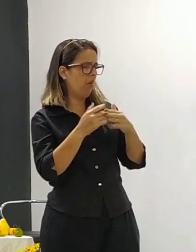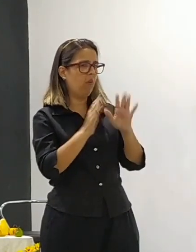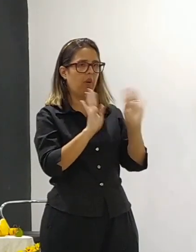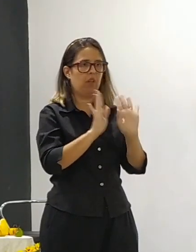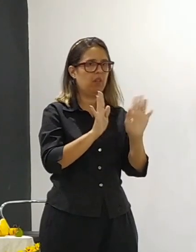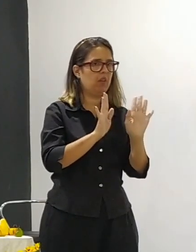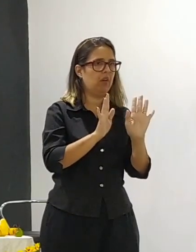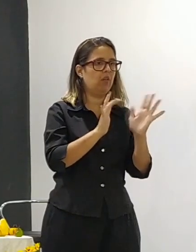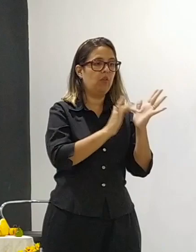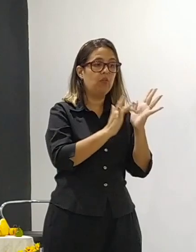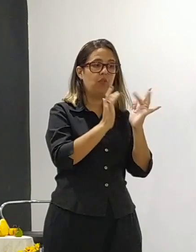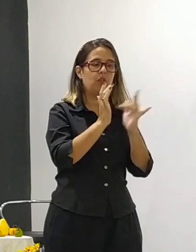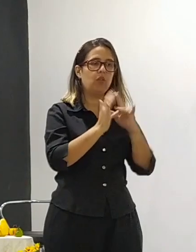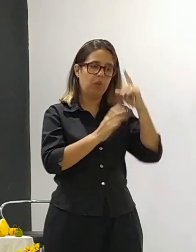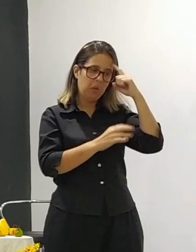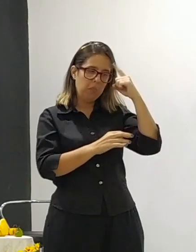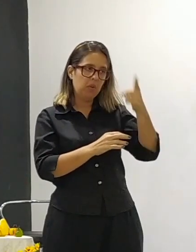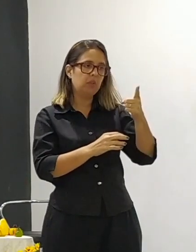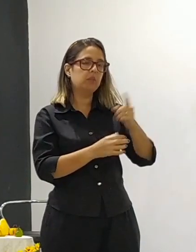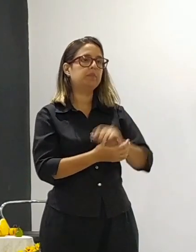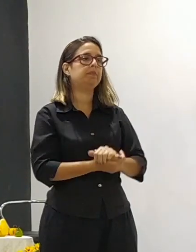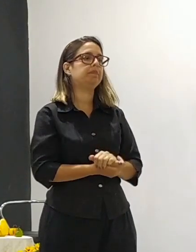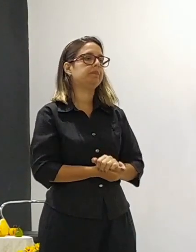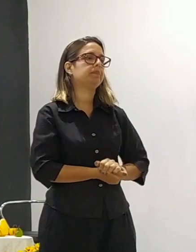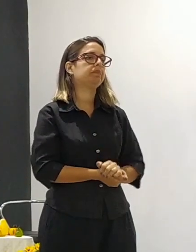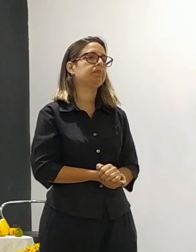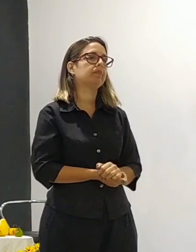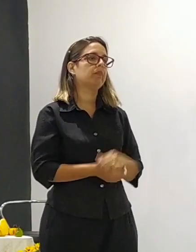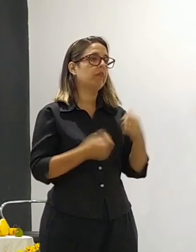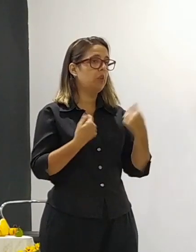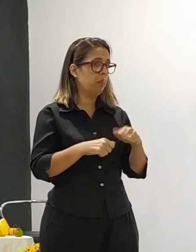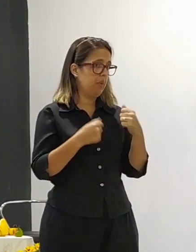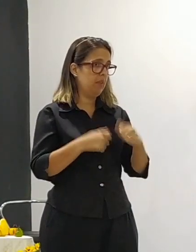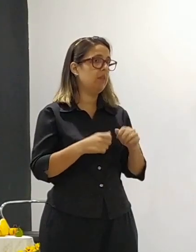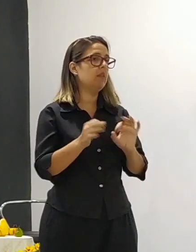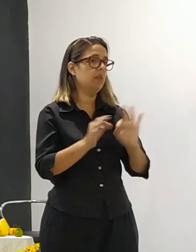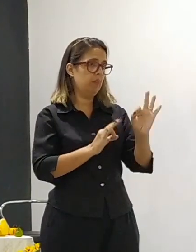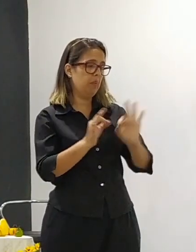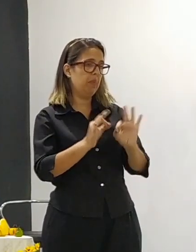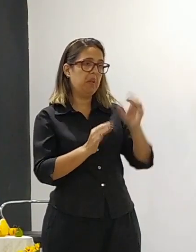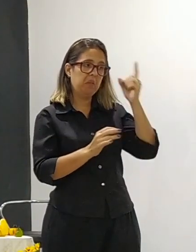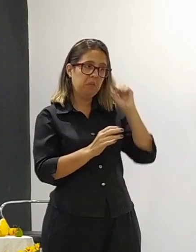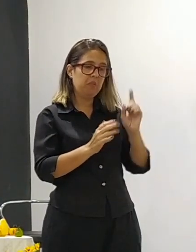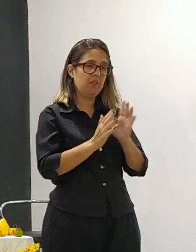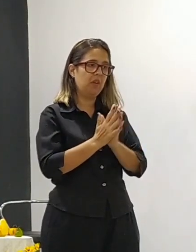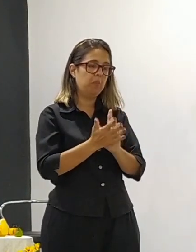foi Jesus. Então você tem que se preparar. Pastor, não sei a Bíblia.